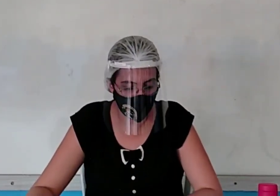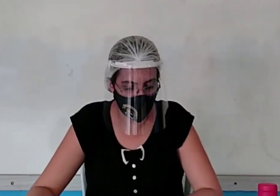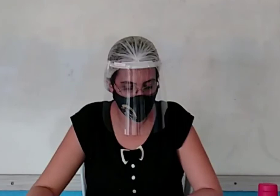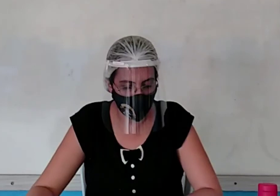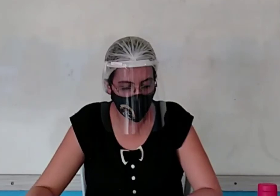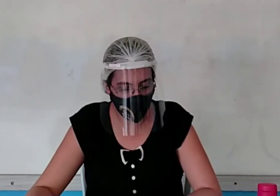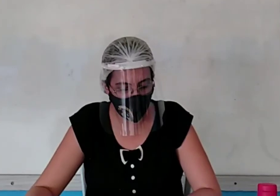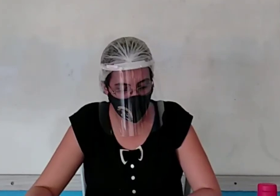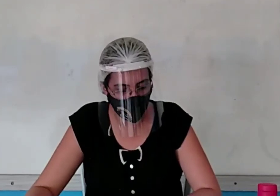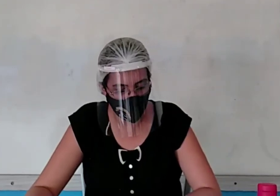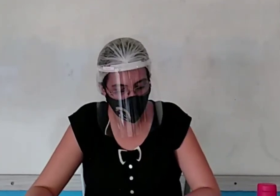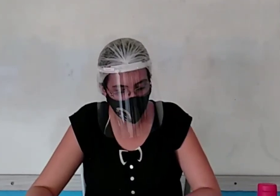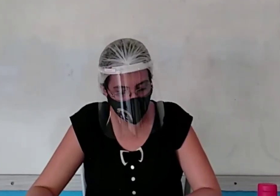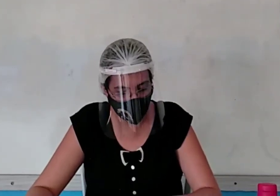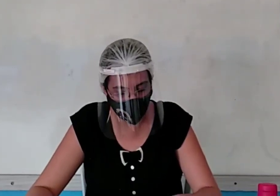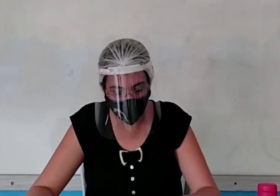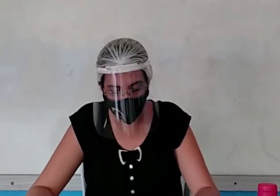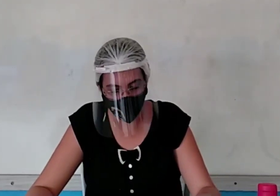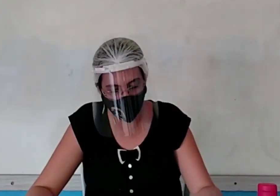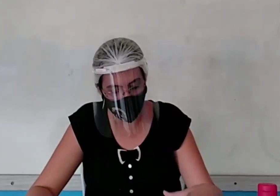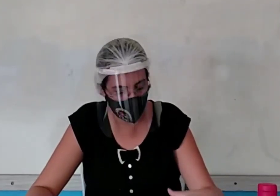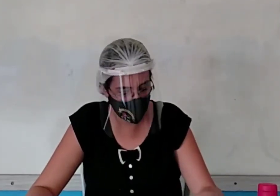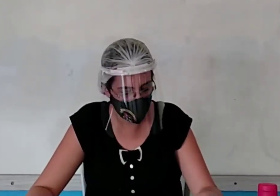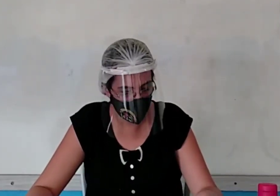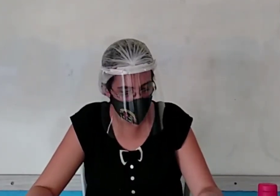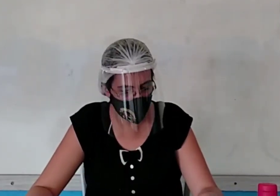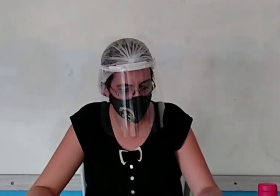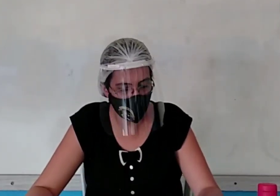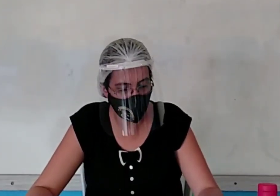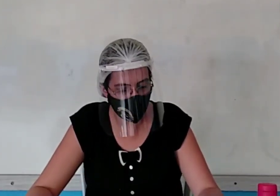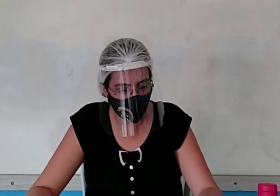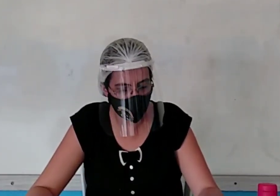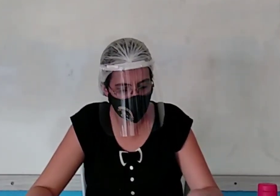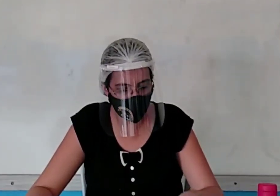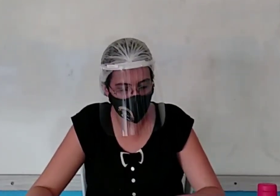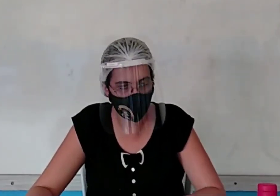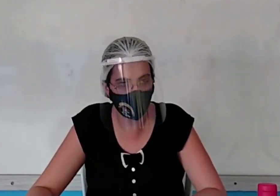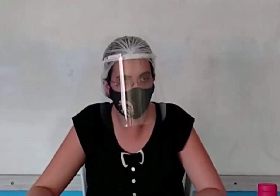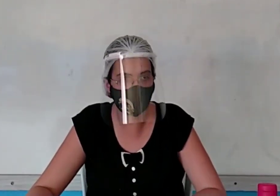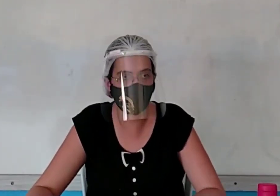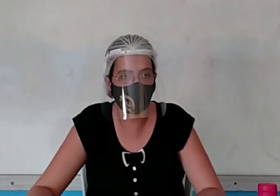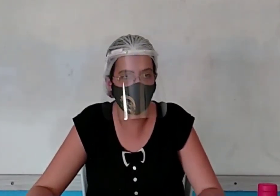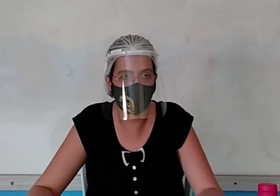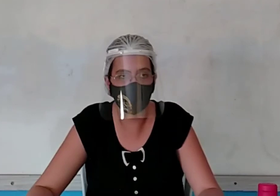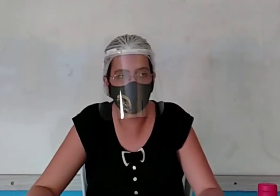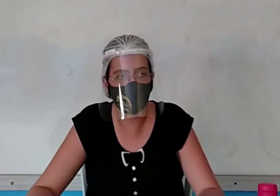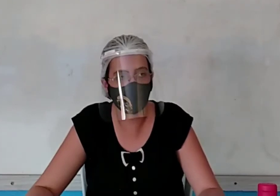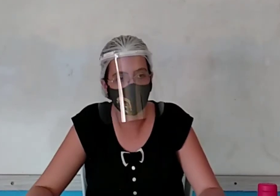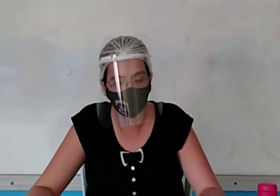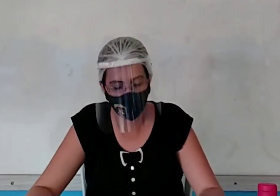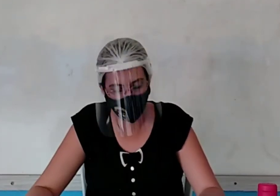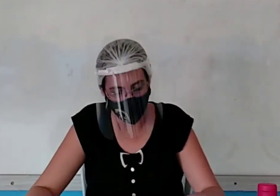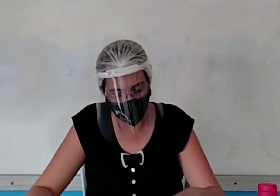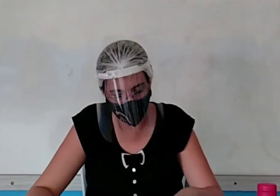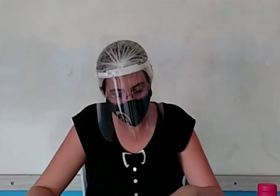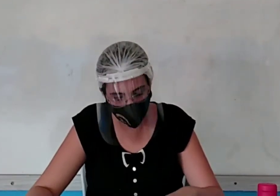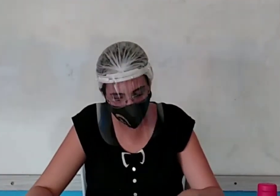Se não me falha a memória, eu coloquei essa parte aqui da dica de trânsito para os pedestres. São vários